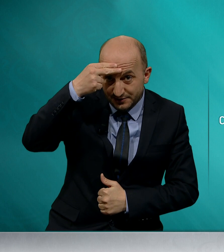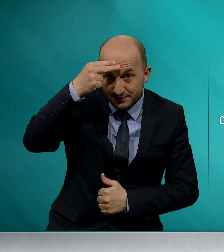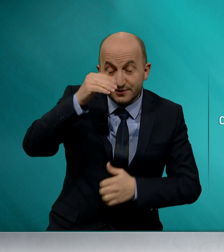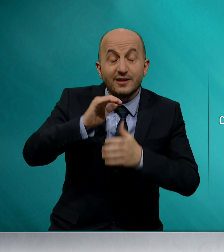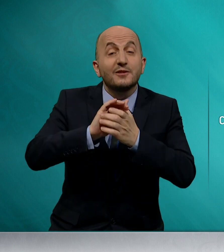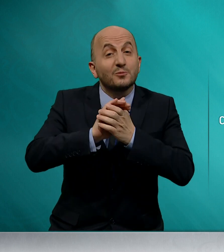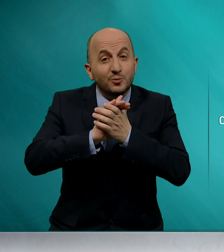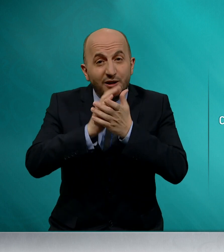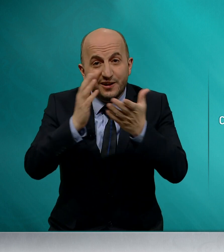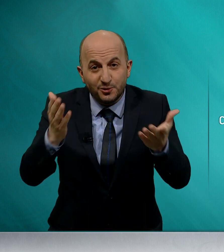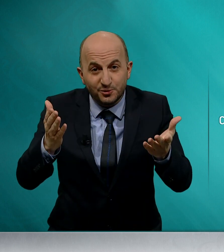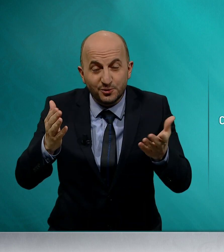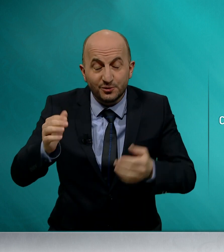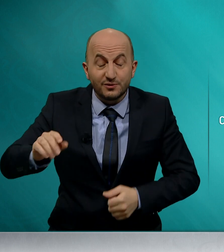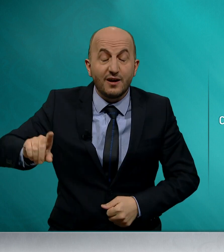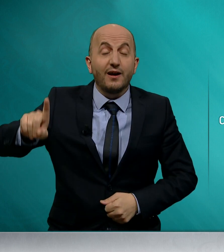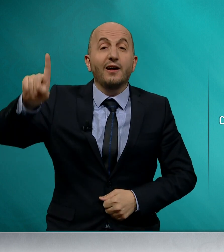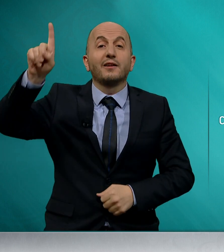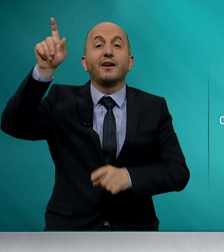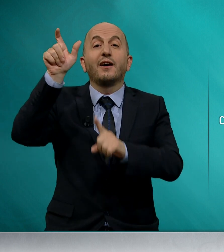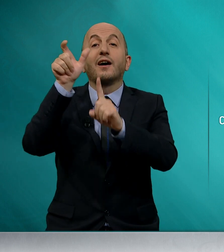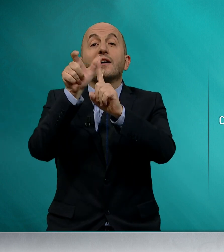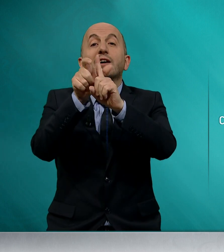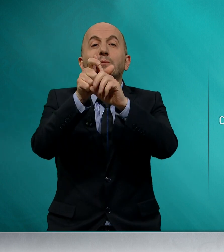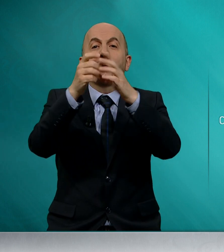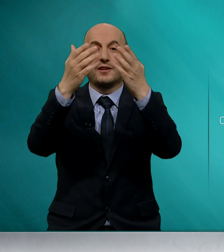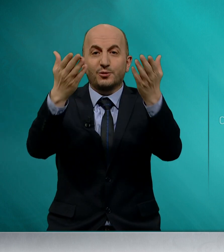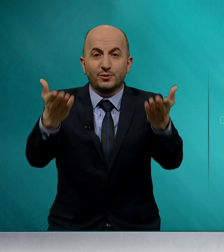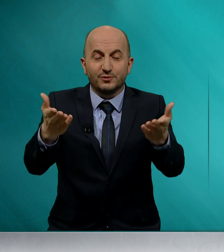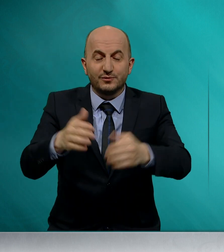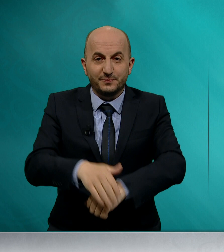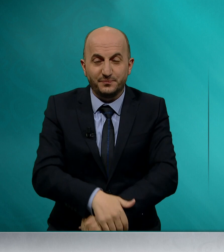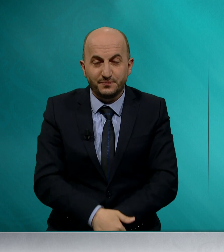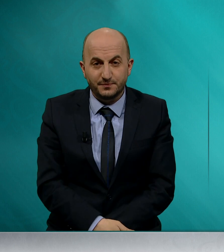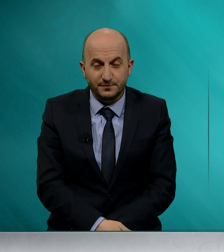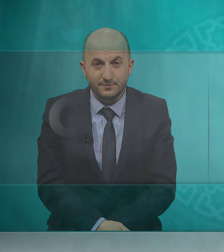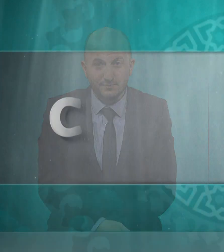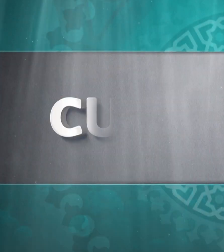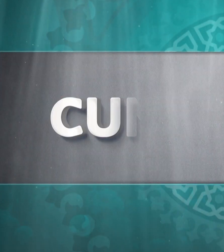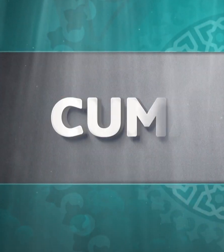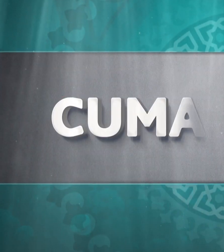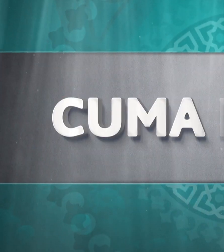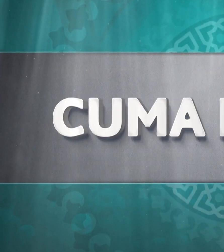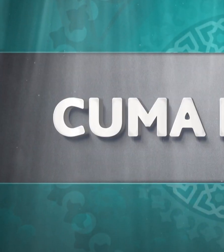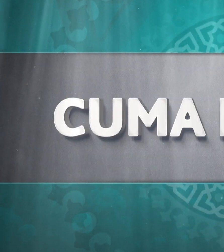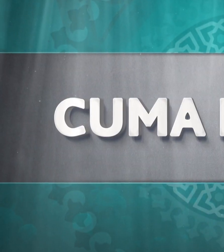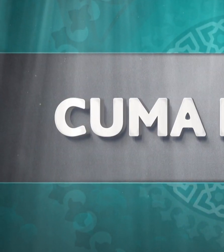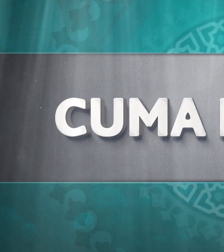Cumanız mübarek olsun. Allah'a emanet olun.